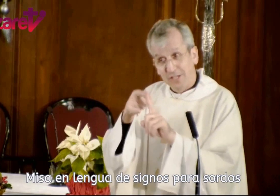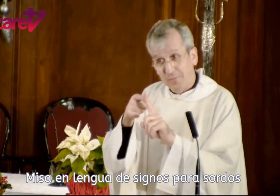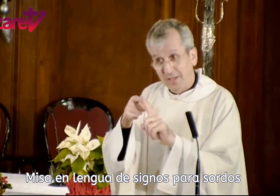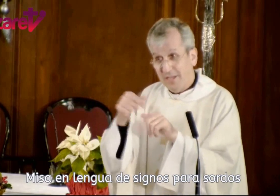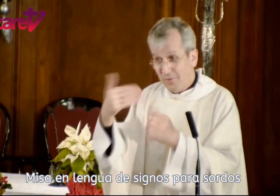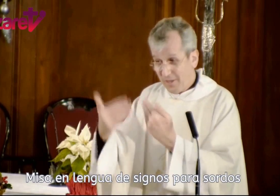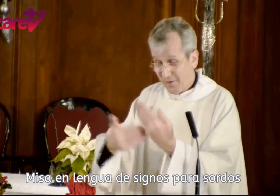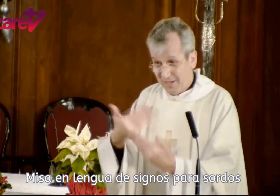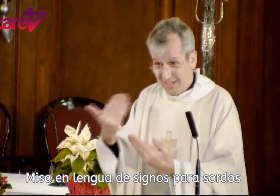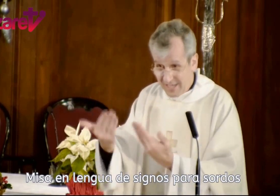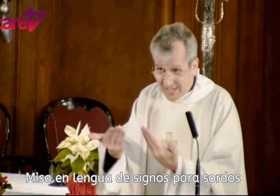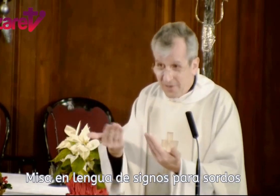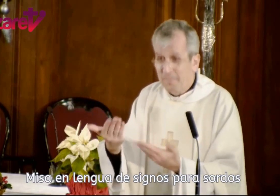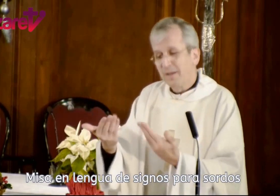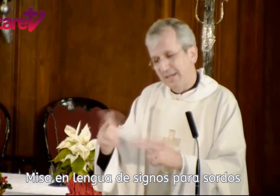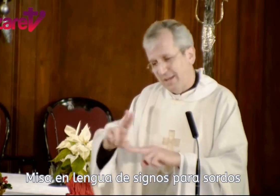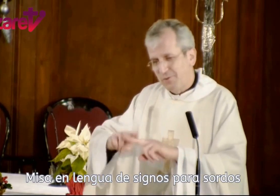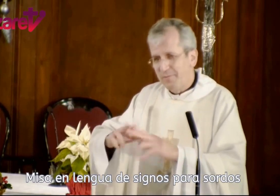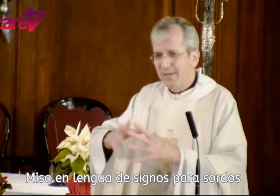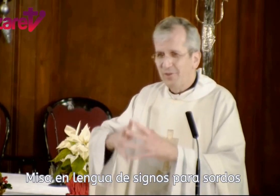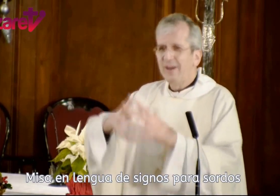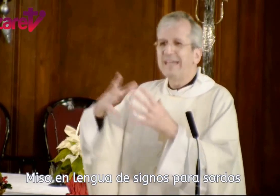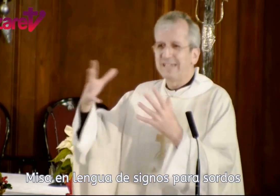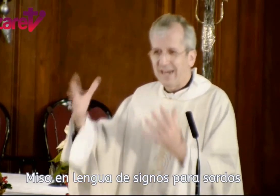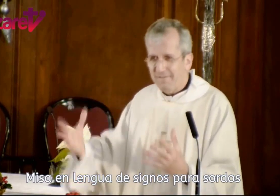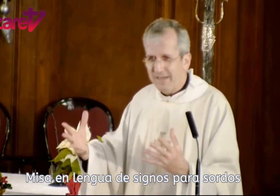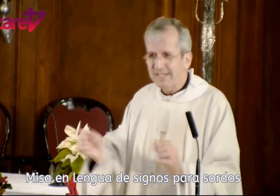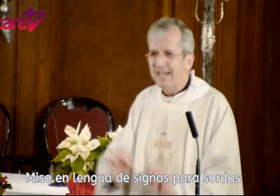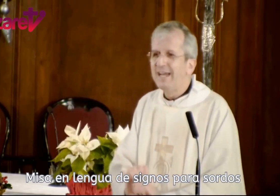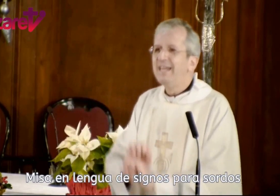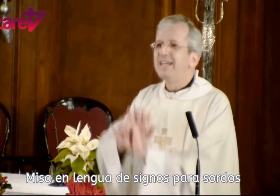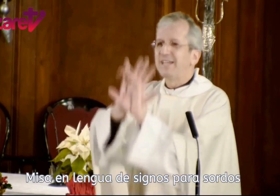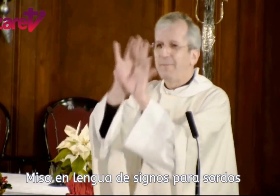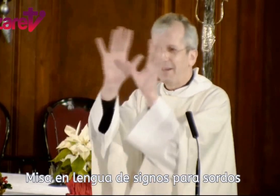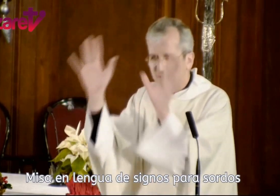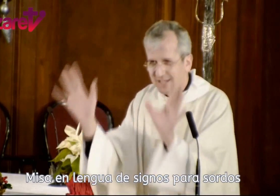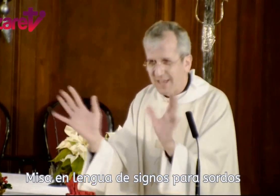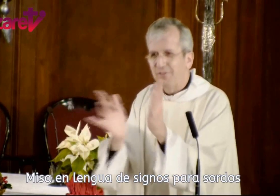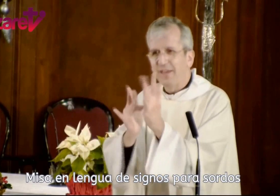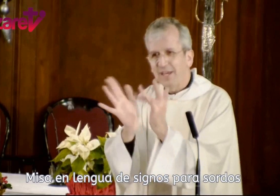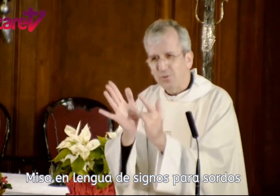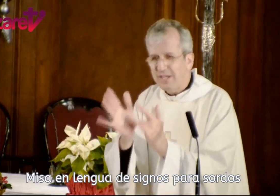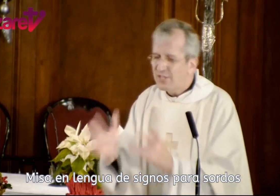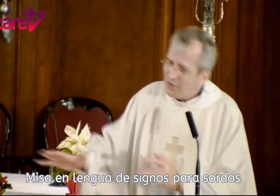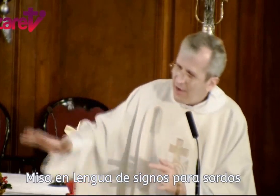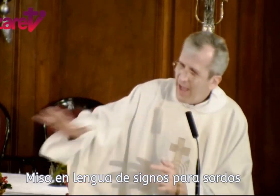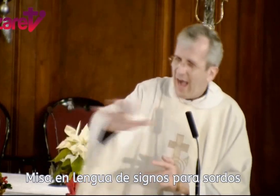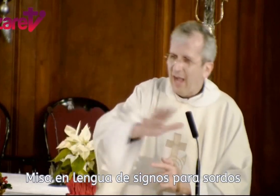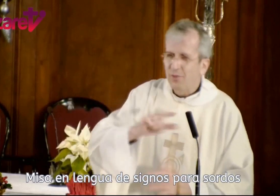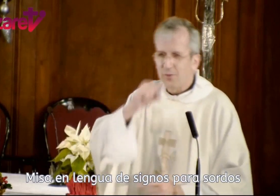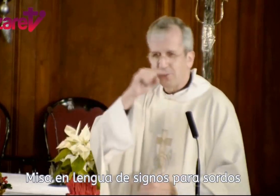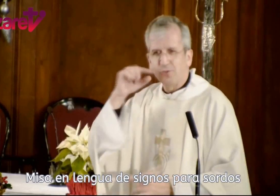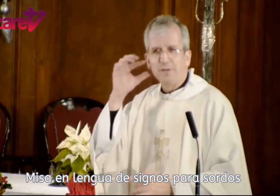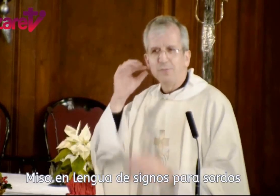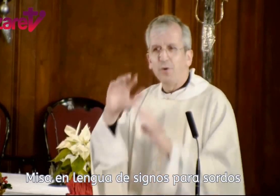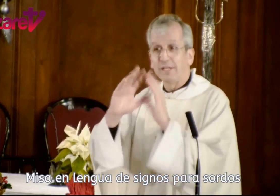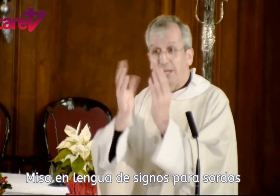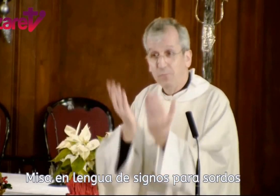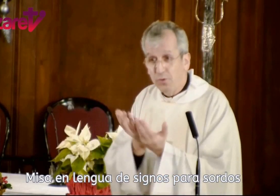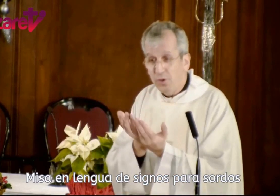ese objetivo y con ese deseo estamos viviendo esa gran fiesta, esa manifestación de Jesucristo a todos los hombres y mujeres del mundo,